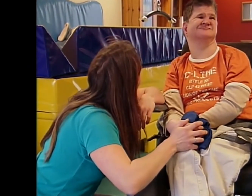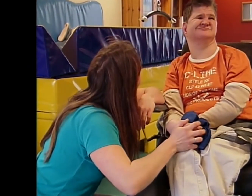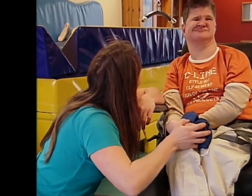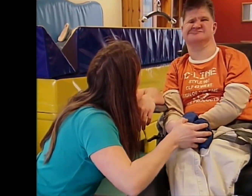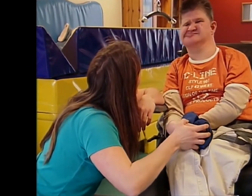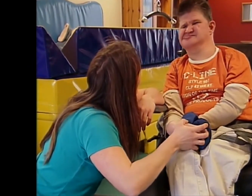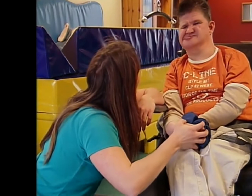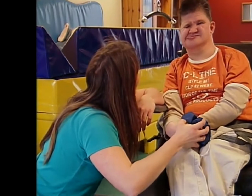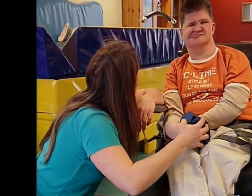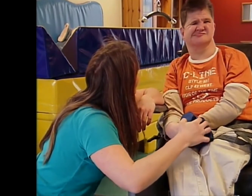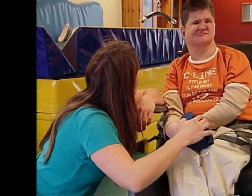gaten.